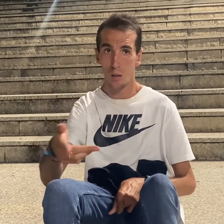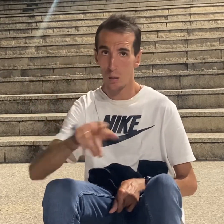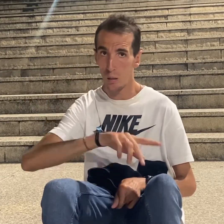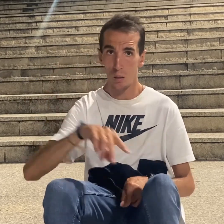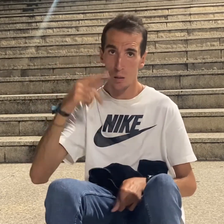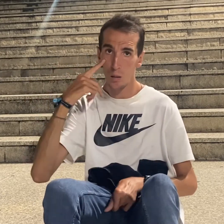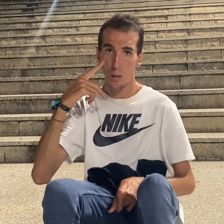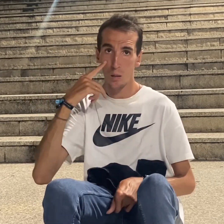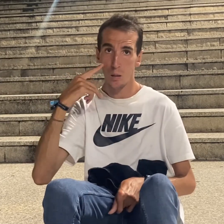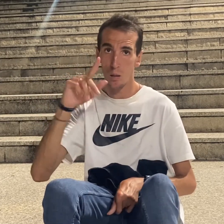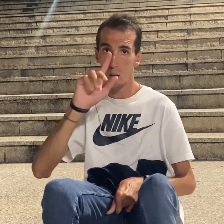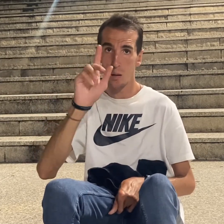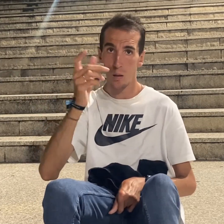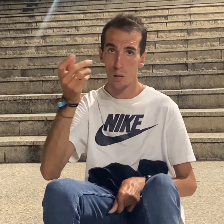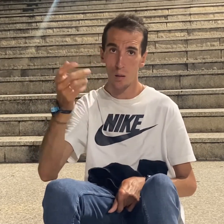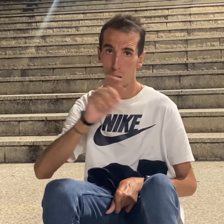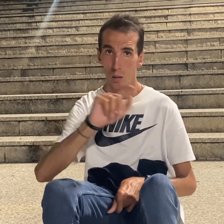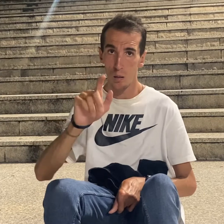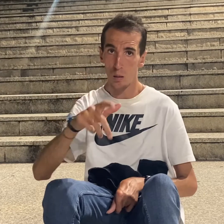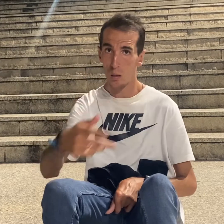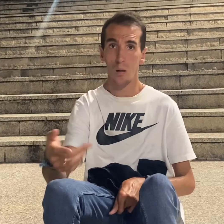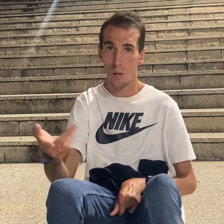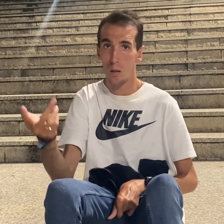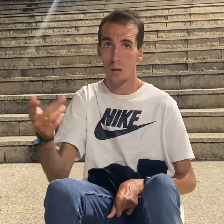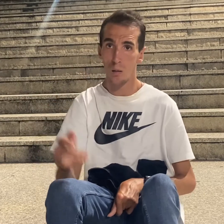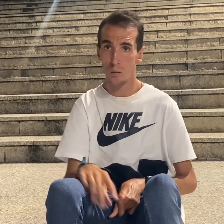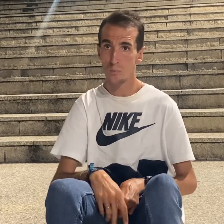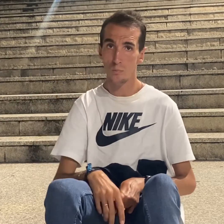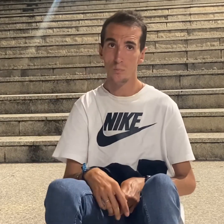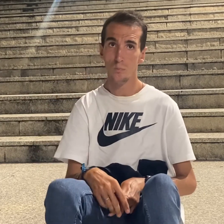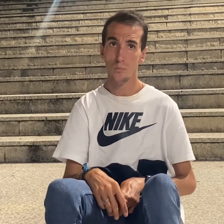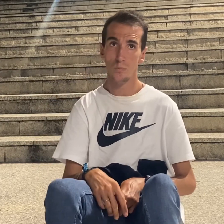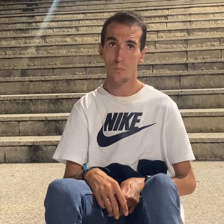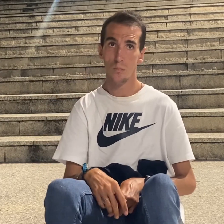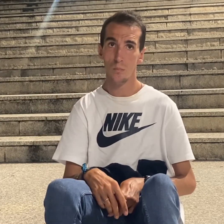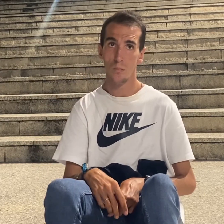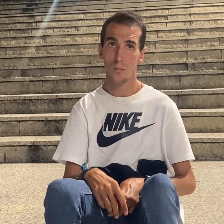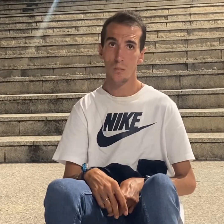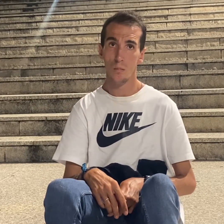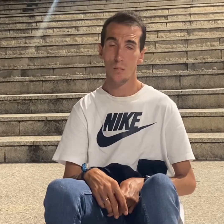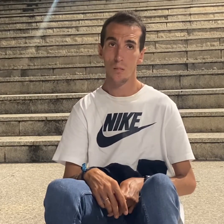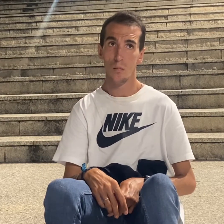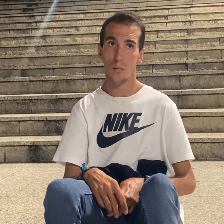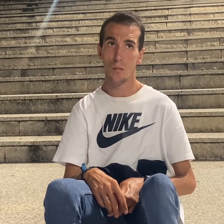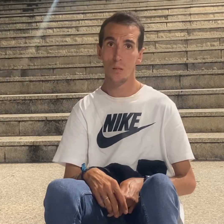per agafar-los de la mà quan cauen, però deixeu intentar-ho tot sempre.